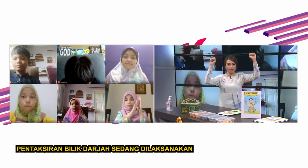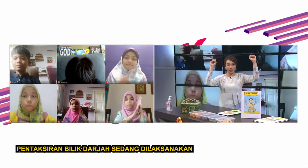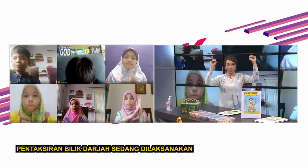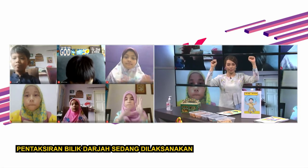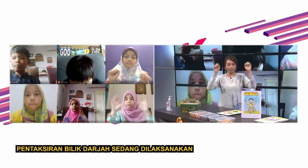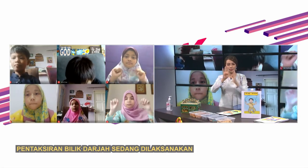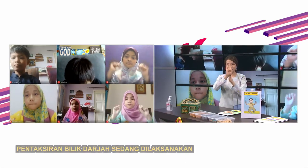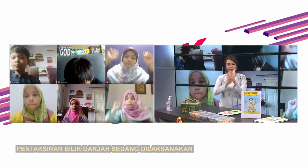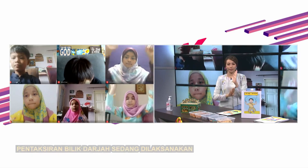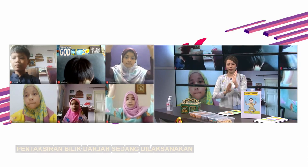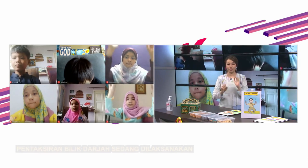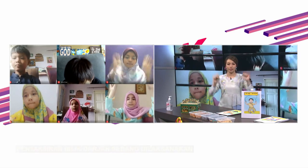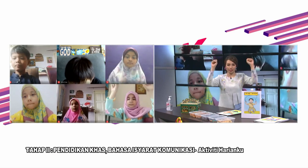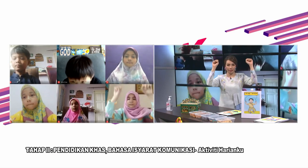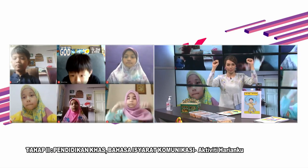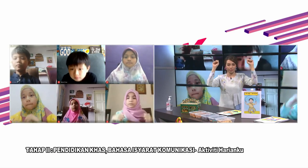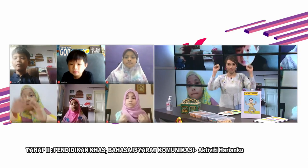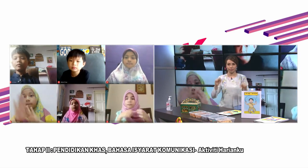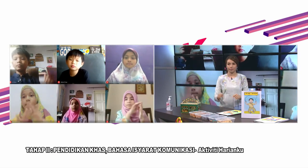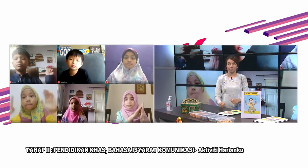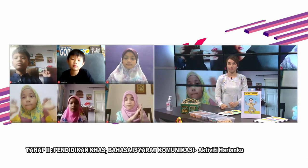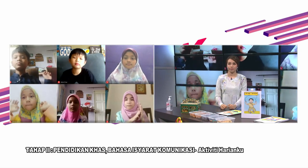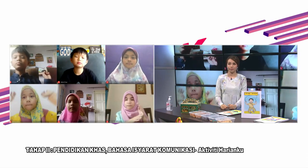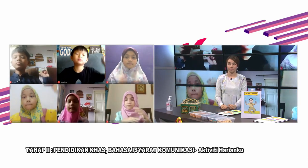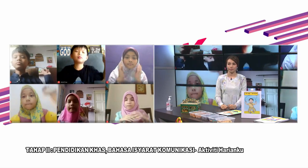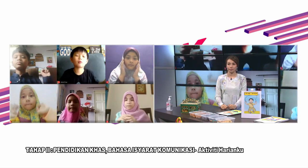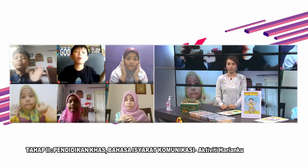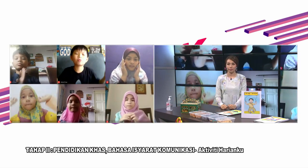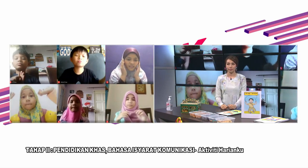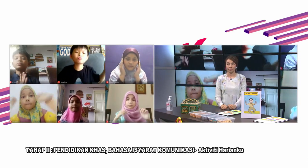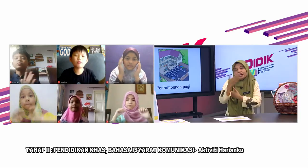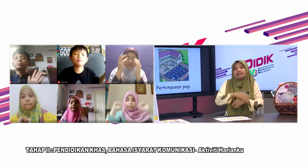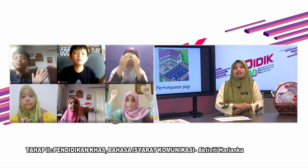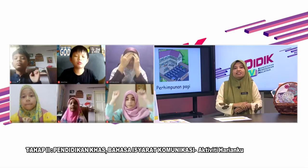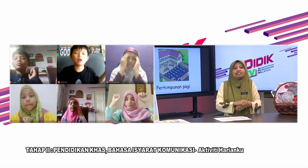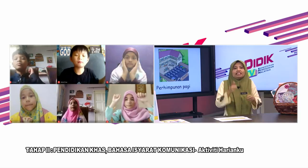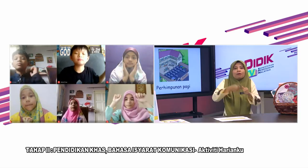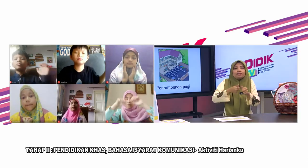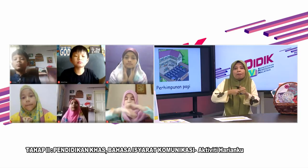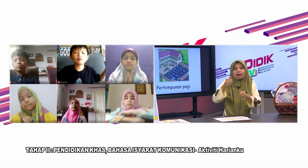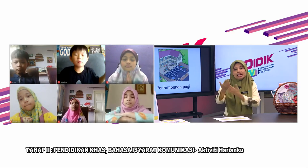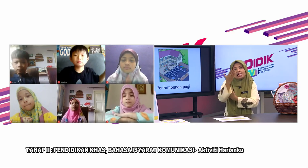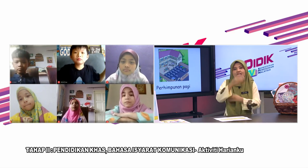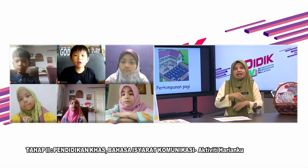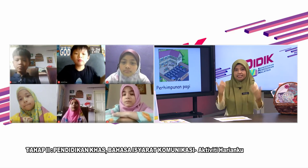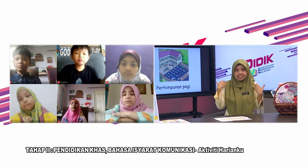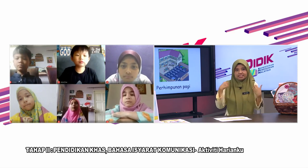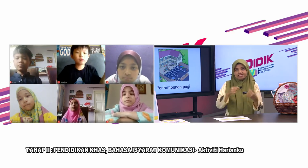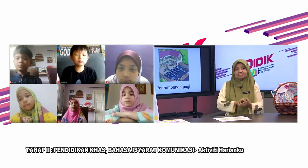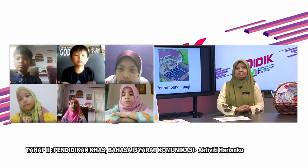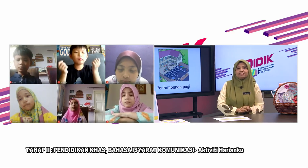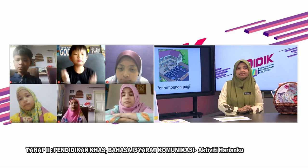Senam. Senam. Huruf S. Senam. Naik ke atas. Okey. Siapa buat pagi-pagi? Tiap-tiap pagi. Ada?